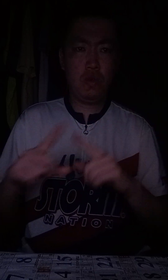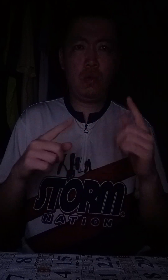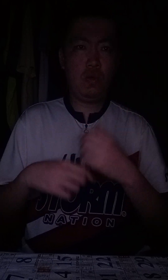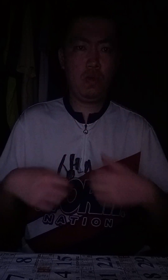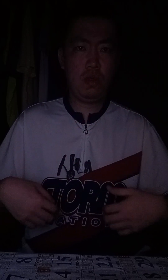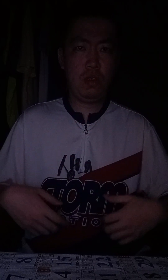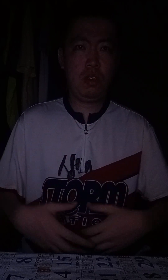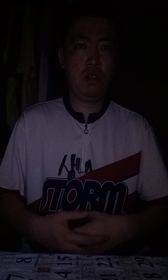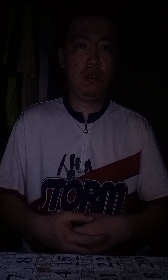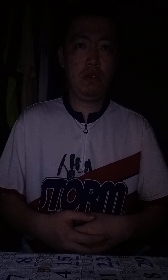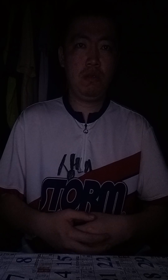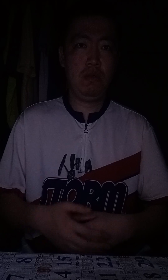파악됐습니다.